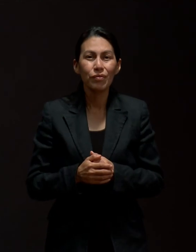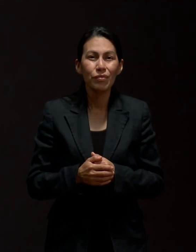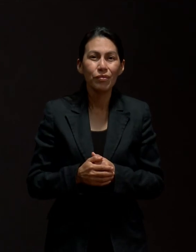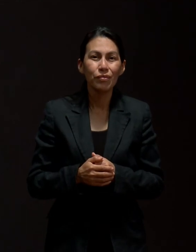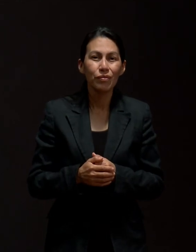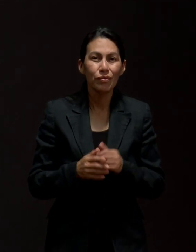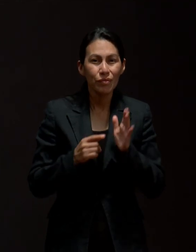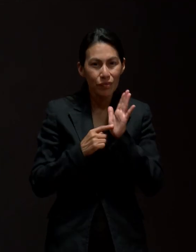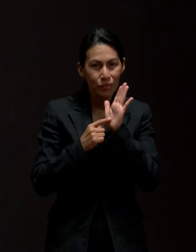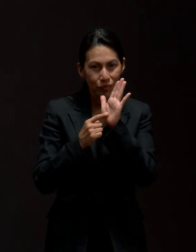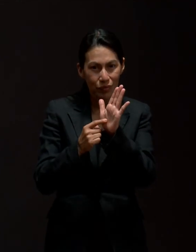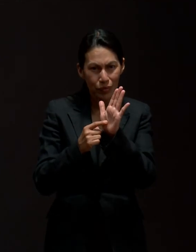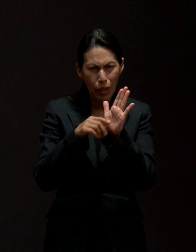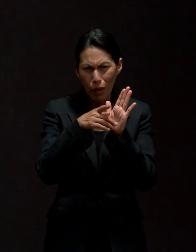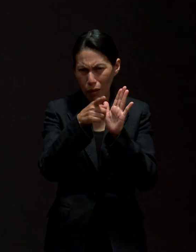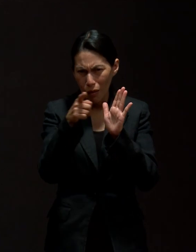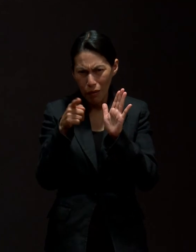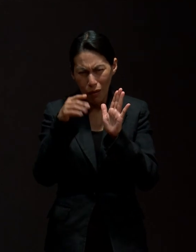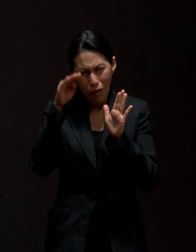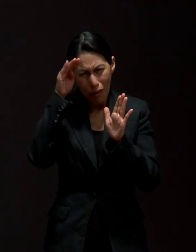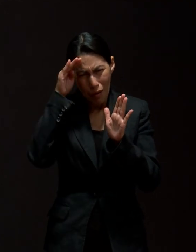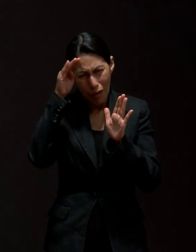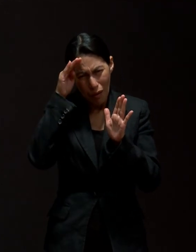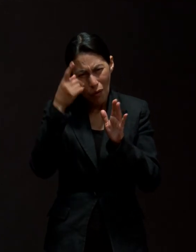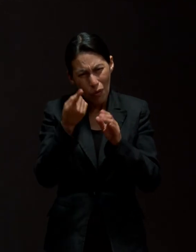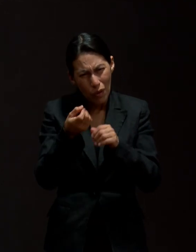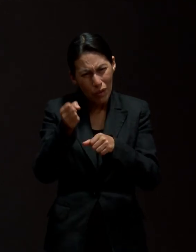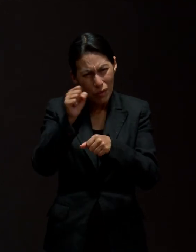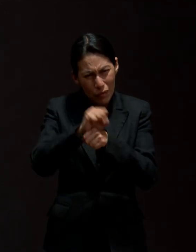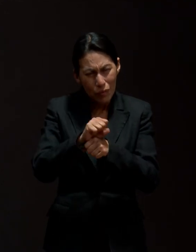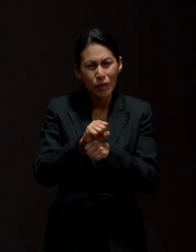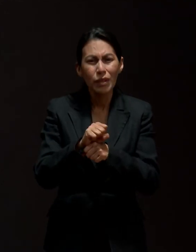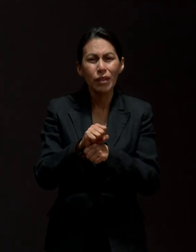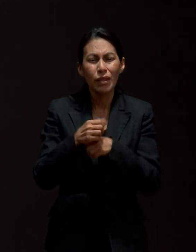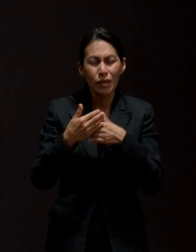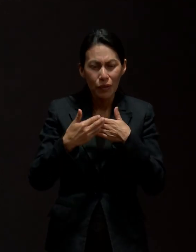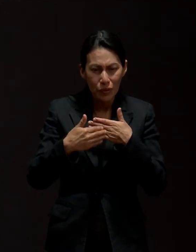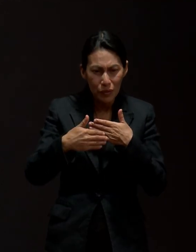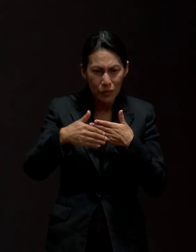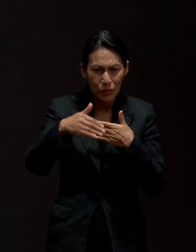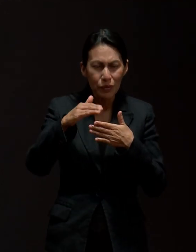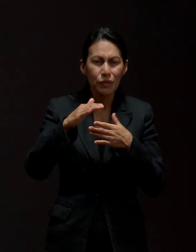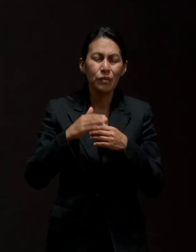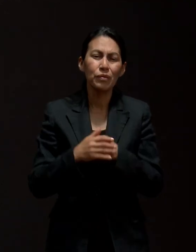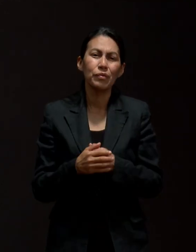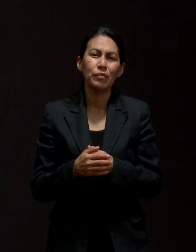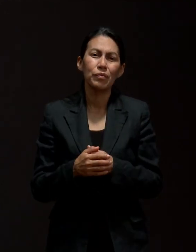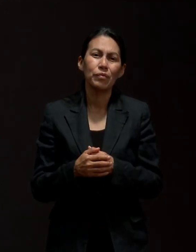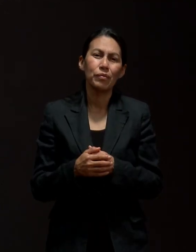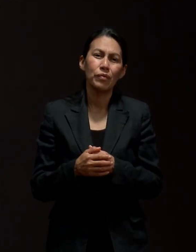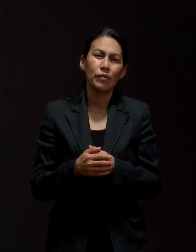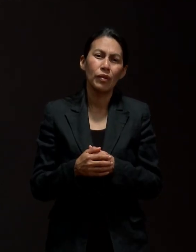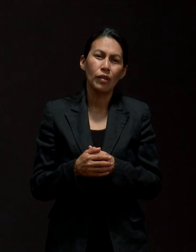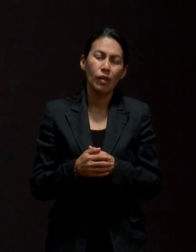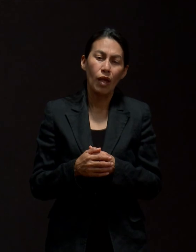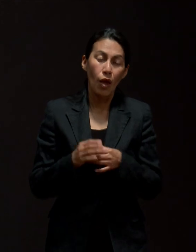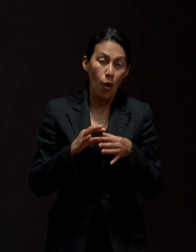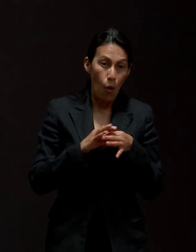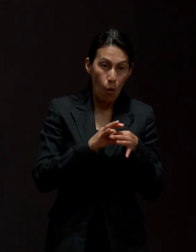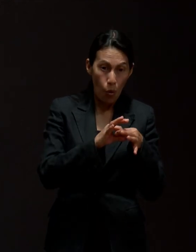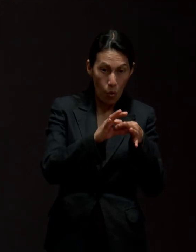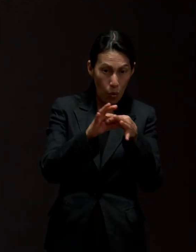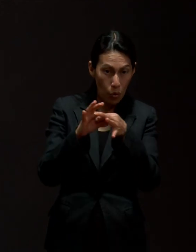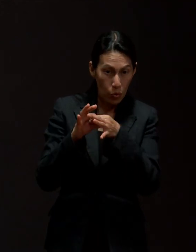nosotros y que servirá de meditación durante toda esta semana para que en oración y